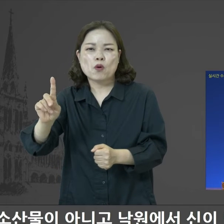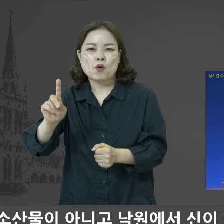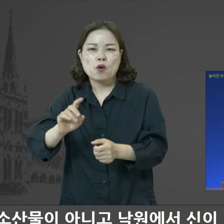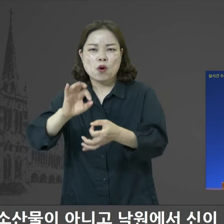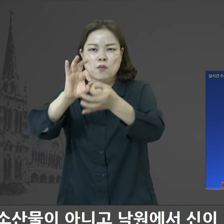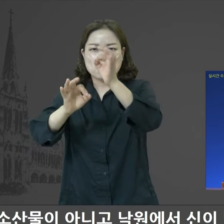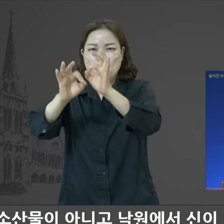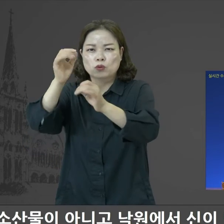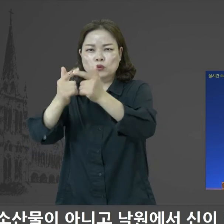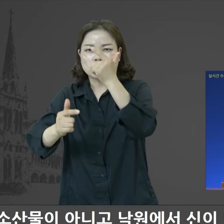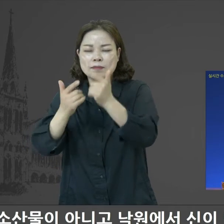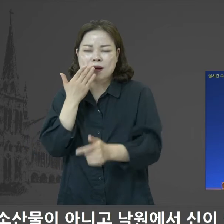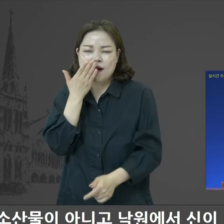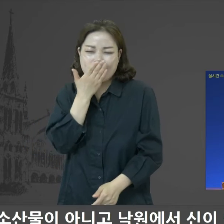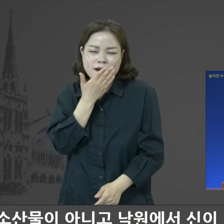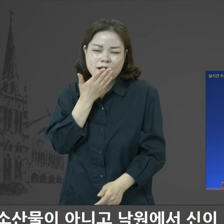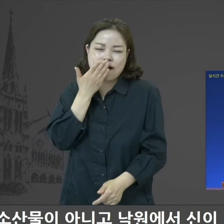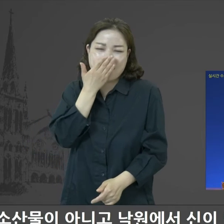열매가 너무 달아서